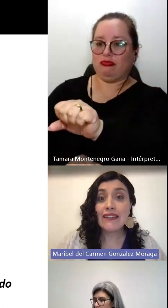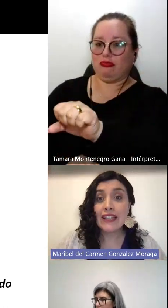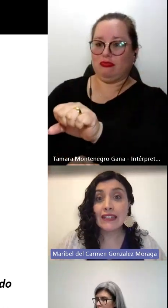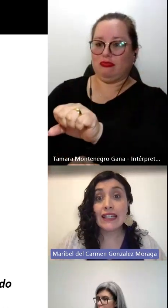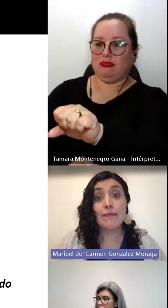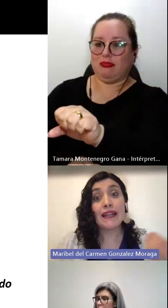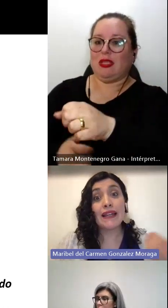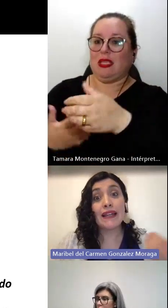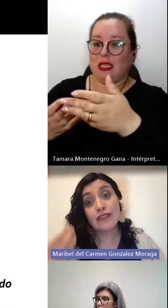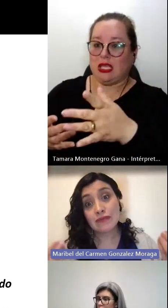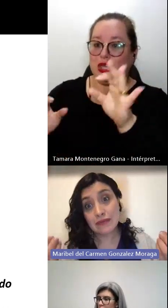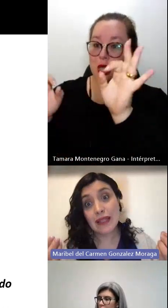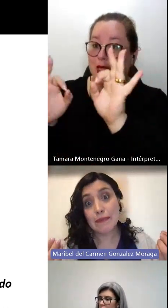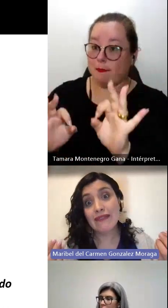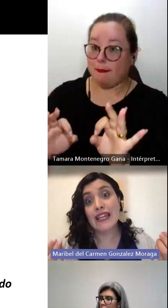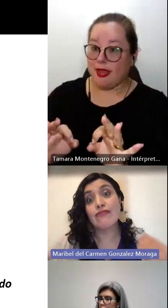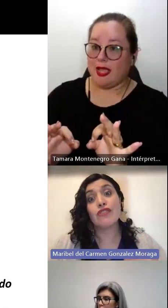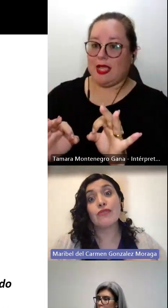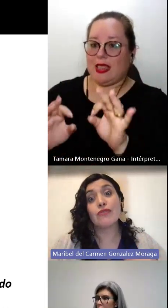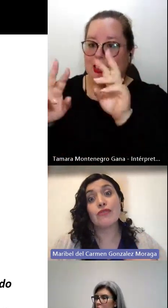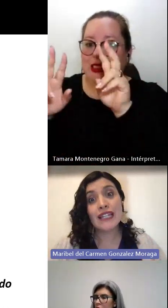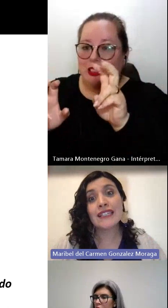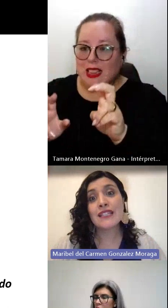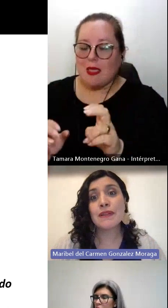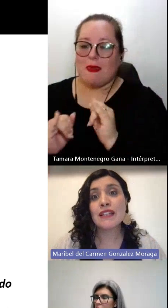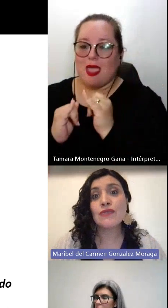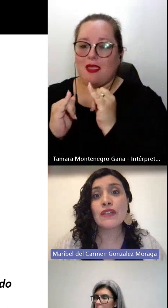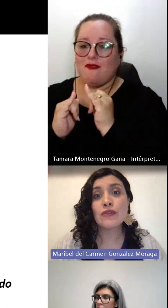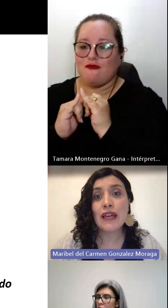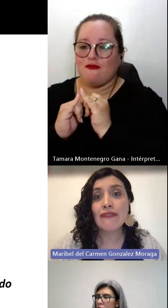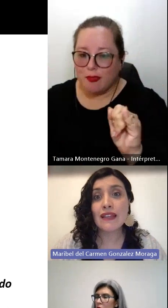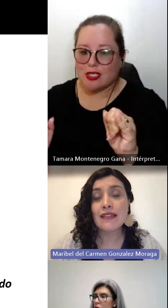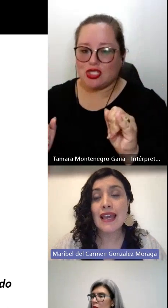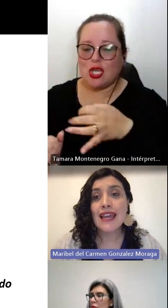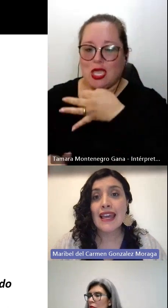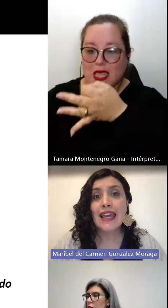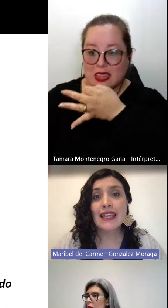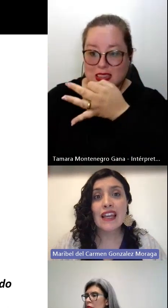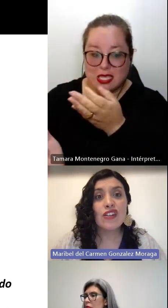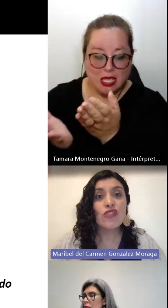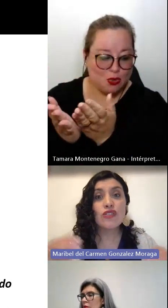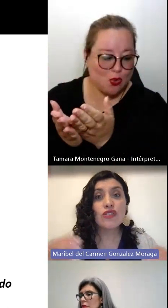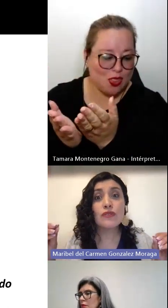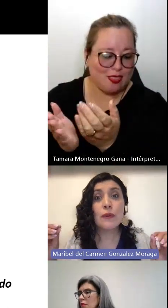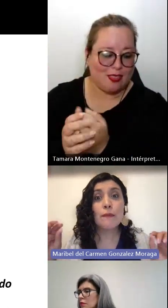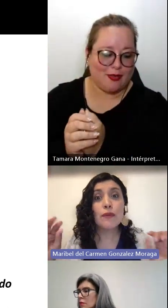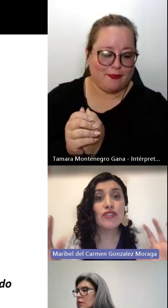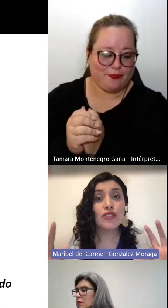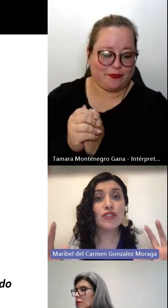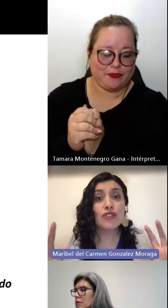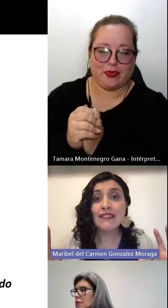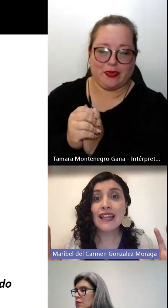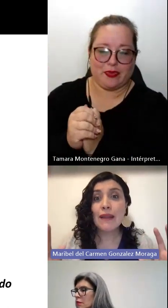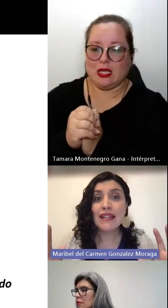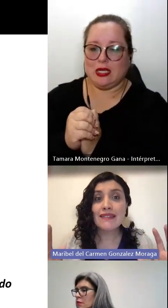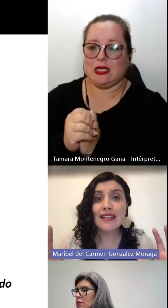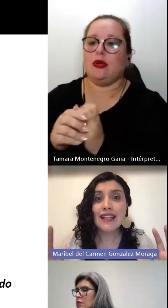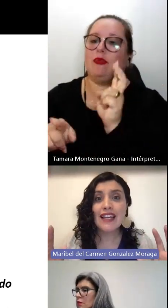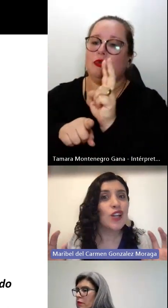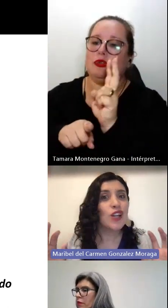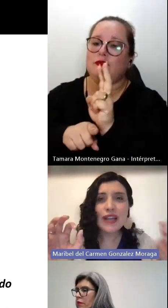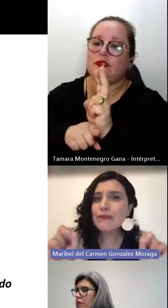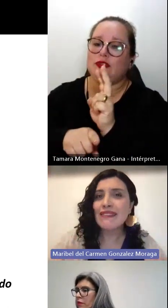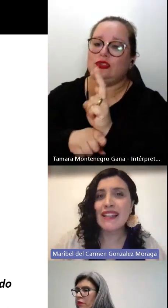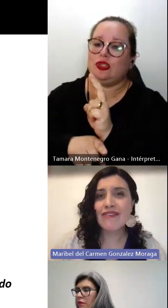ellos describen que parte también de la información que le transmiten sus estudiantes es que los profesores oyentes al